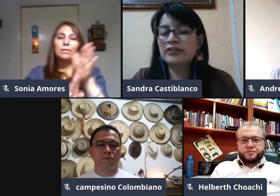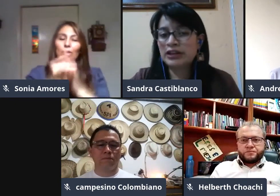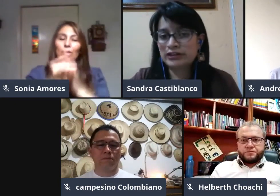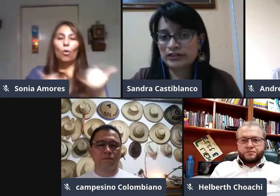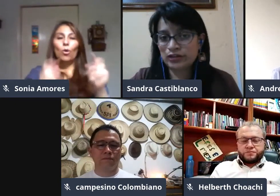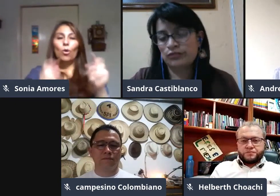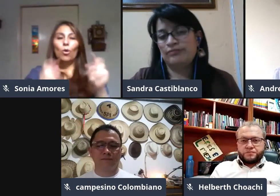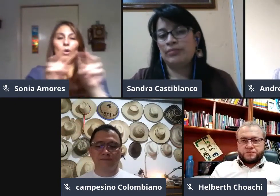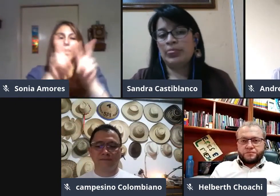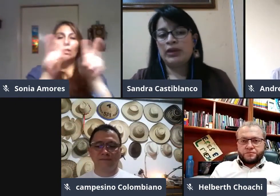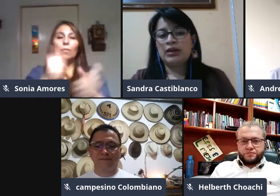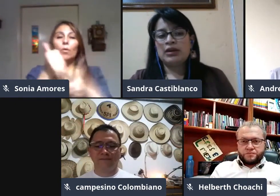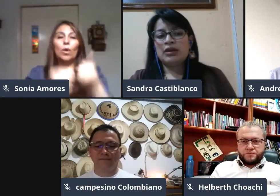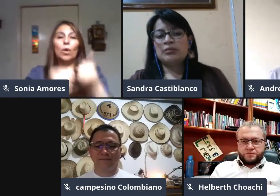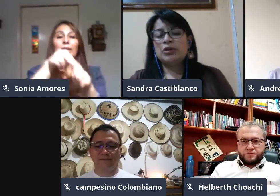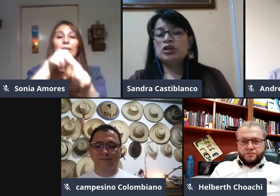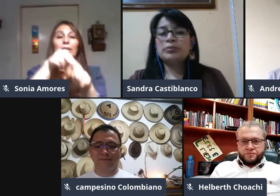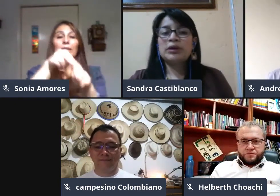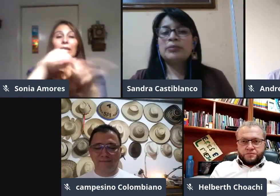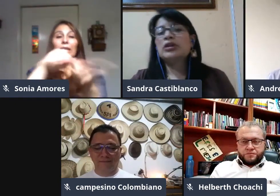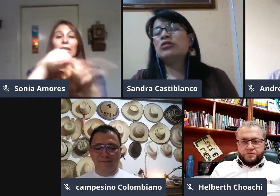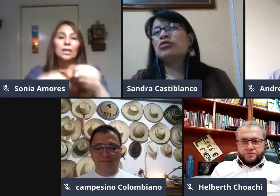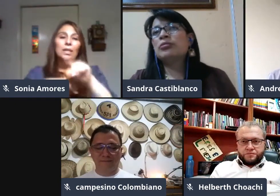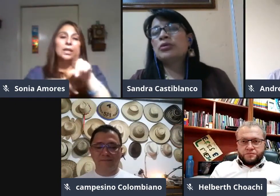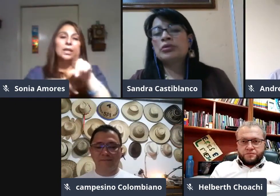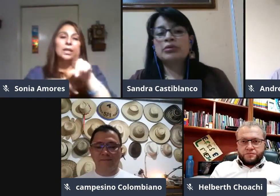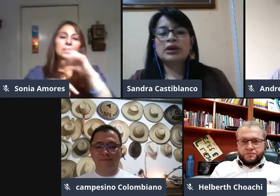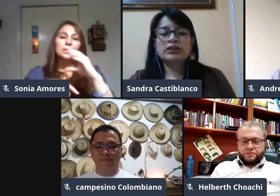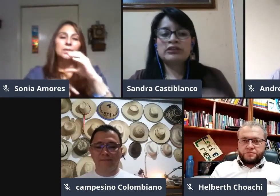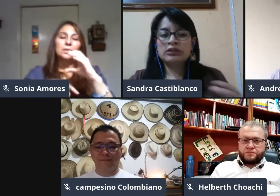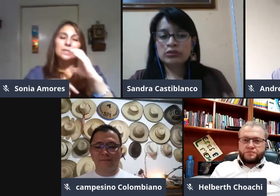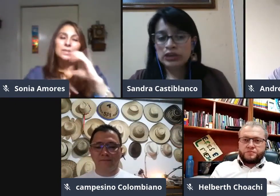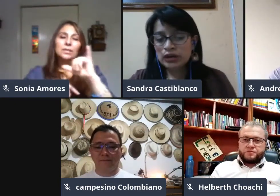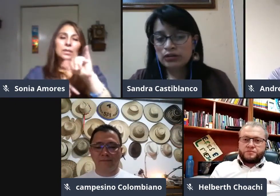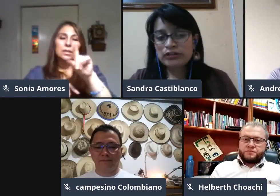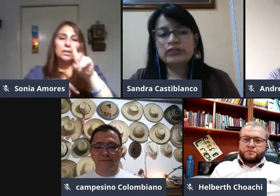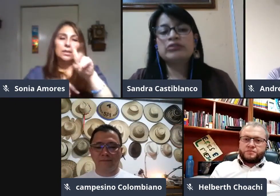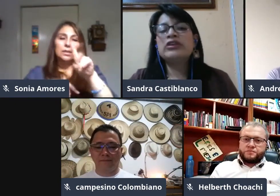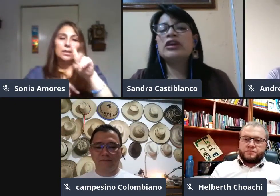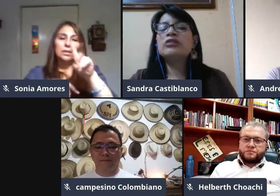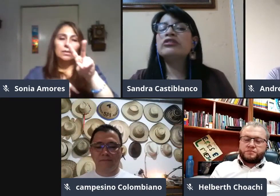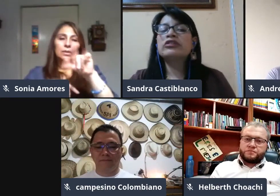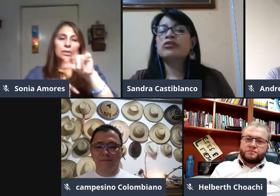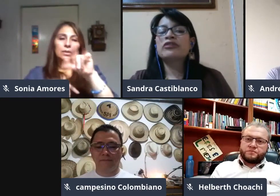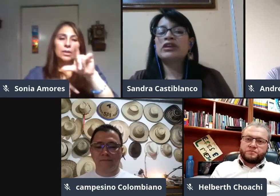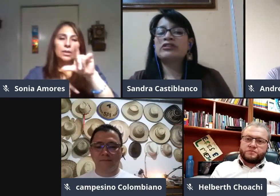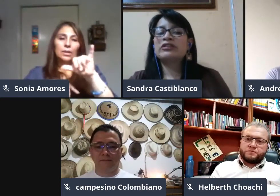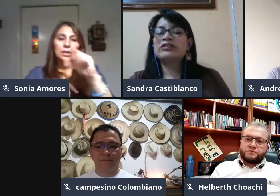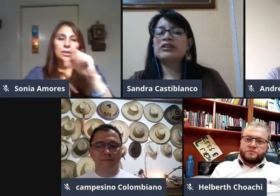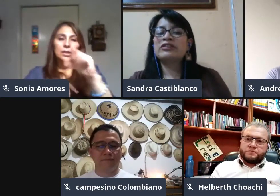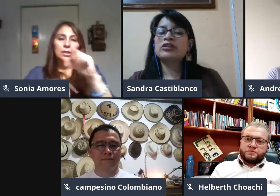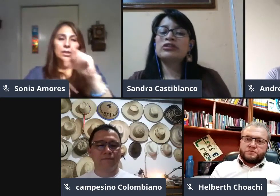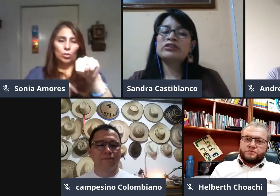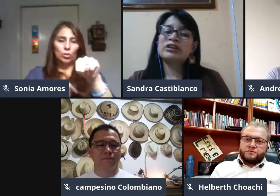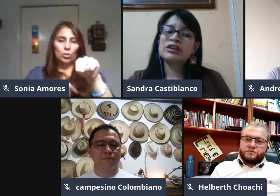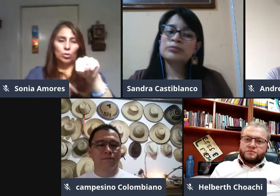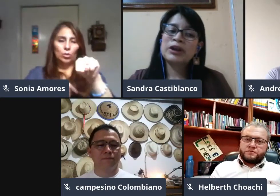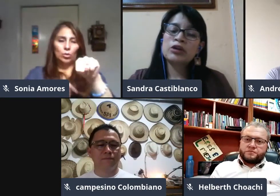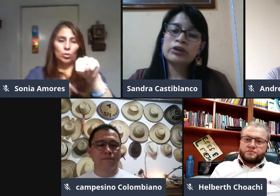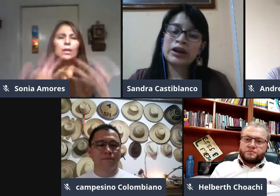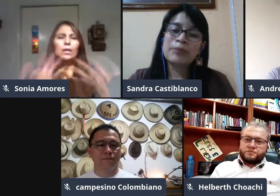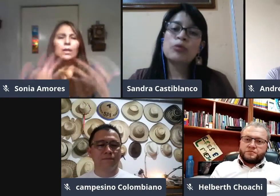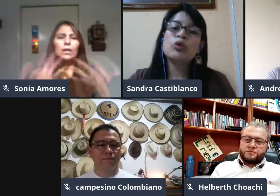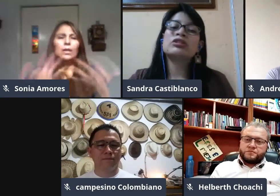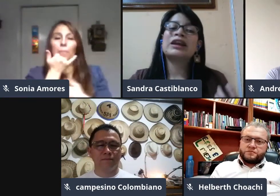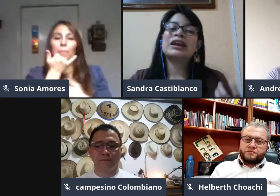crisis de civilización. Un poquito para ponerlos como en sintonía de lo que está sucediendo, estas conferencias están siendo diseñadas